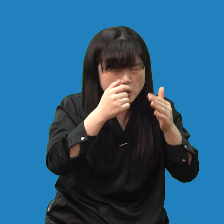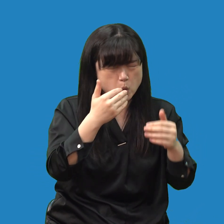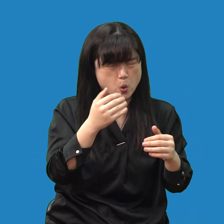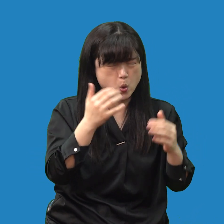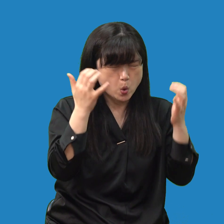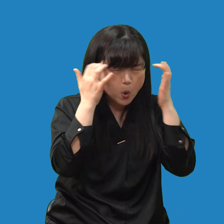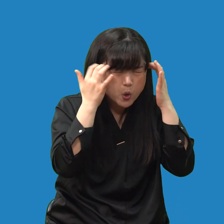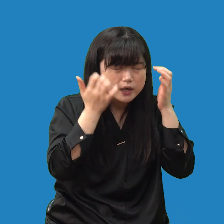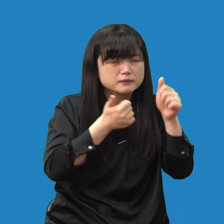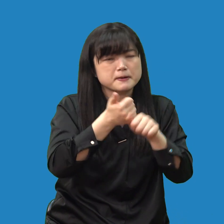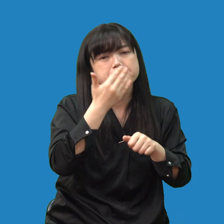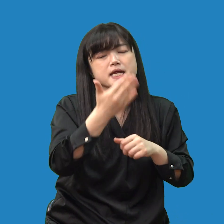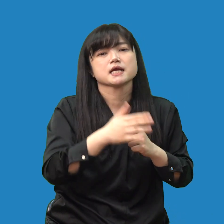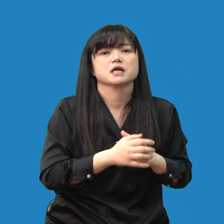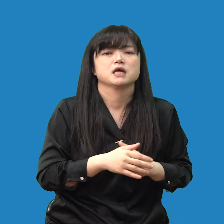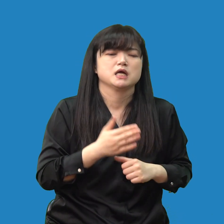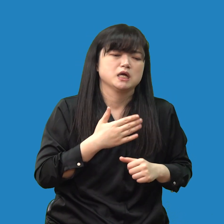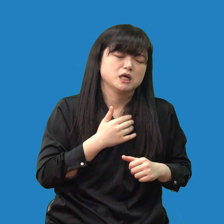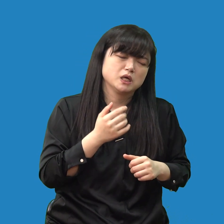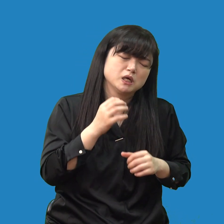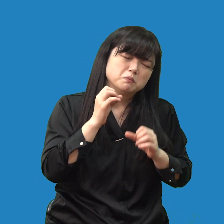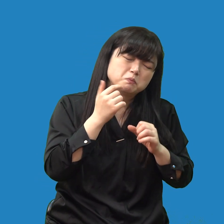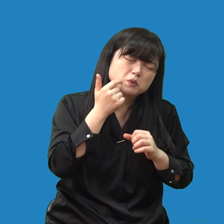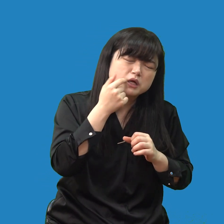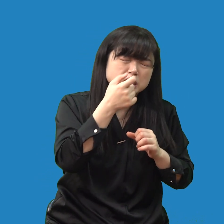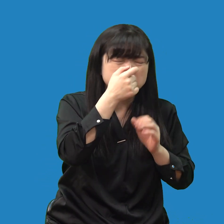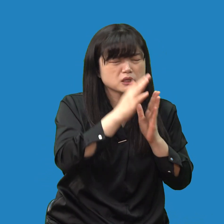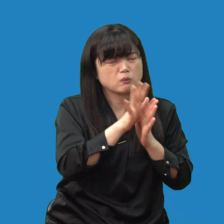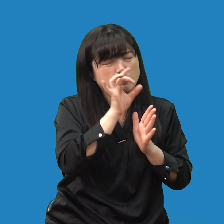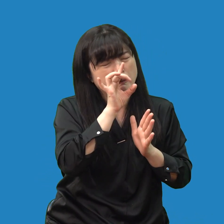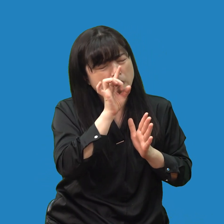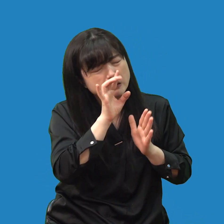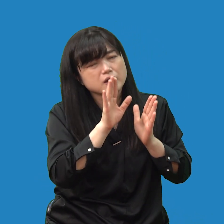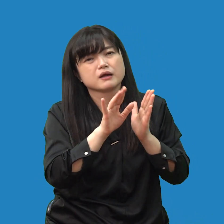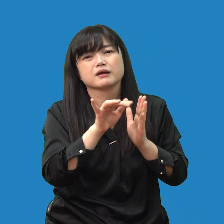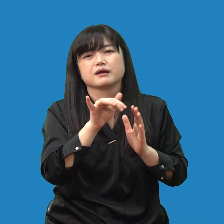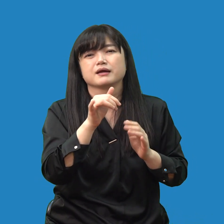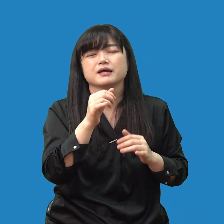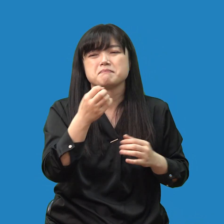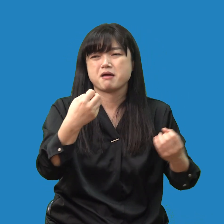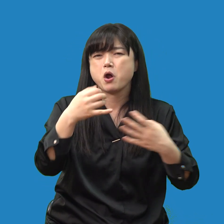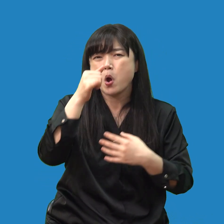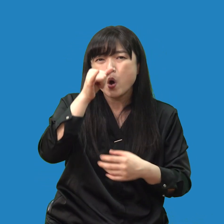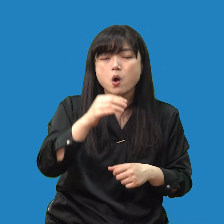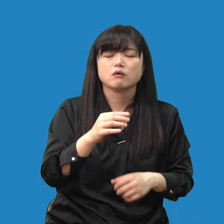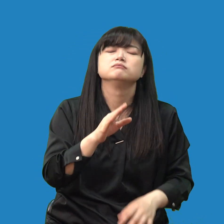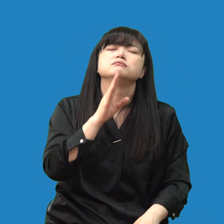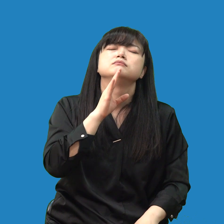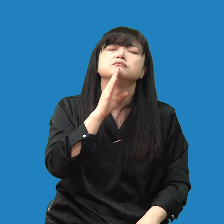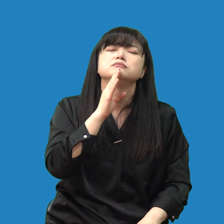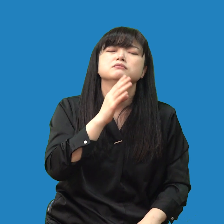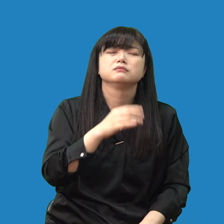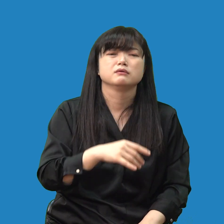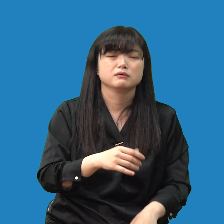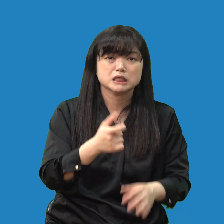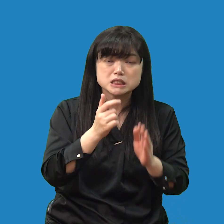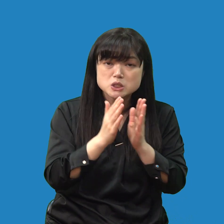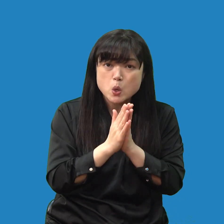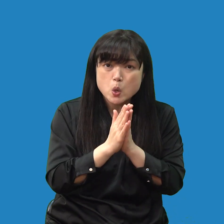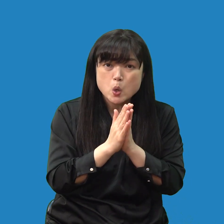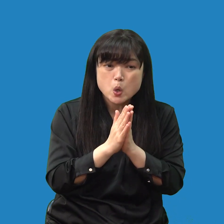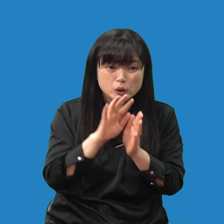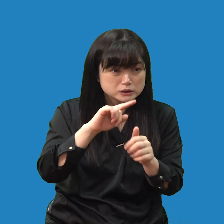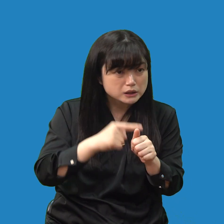있습니다. 목사님, 저는 기도가 잘 안 됩니다. 그러는 분들이 많습니다. 그렇습니다. 당연합니다.